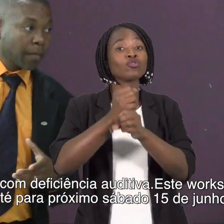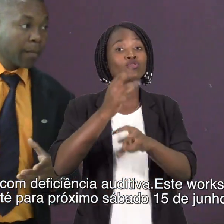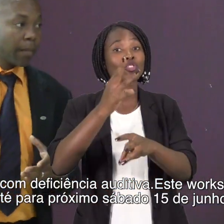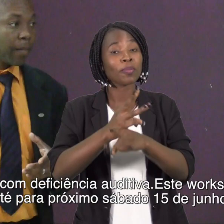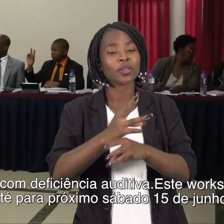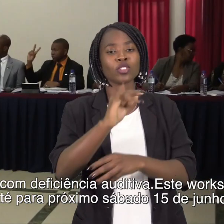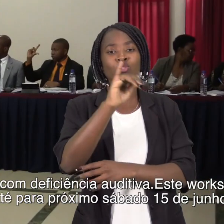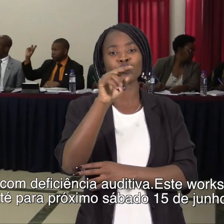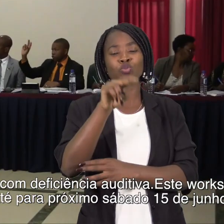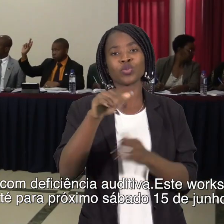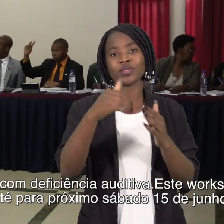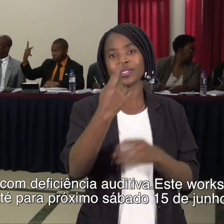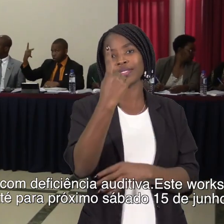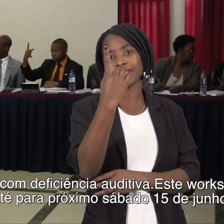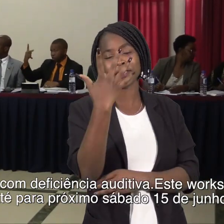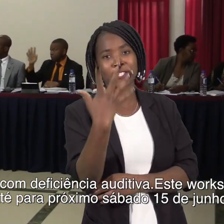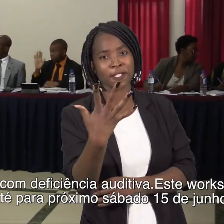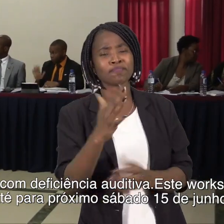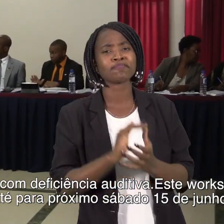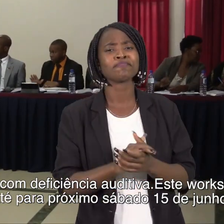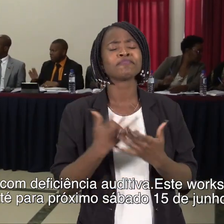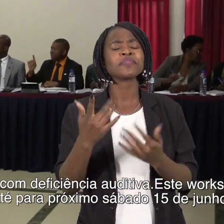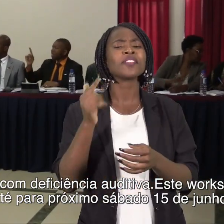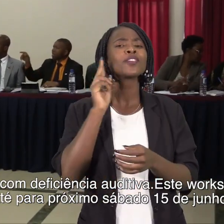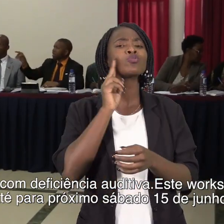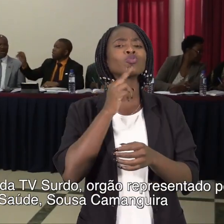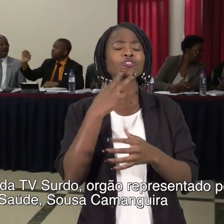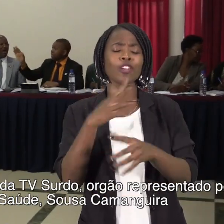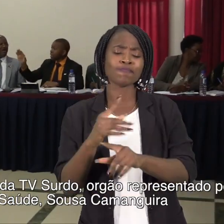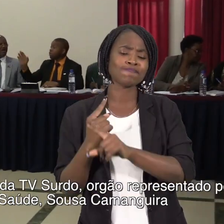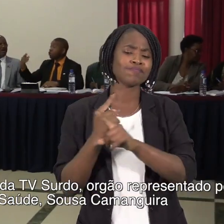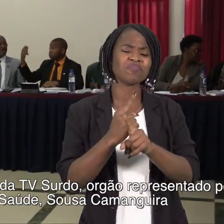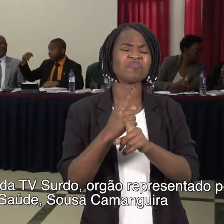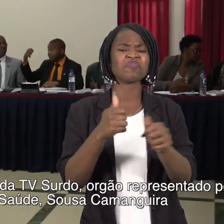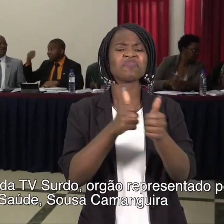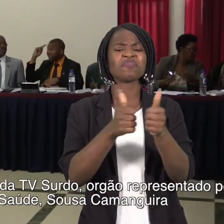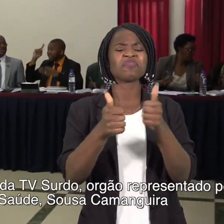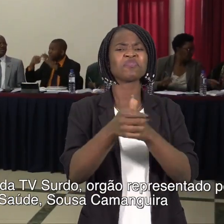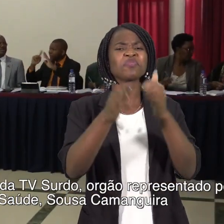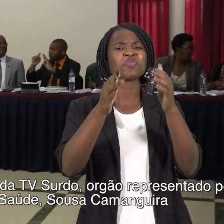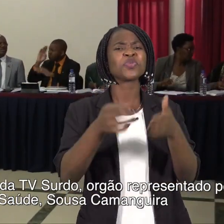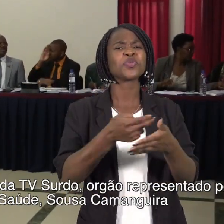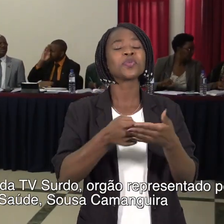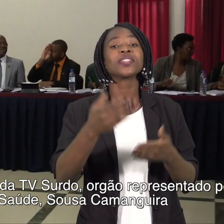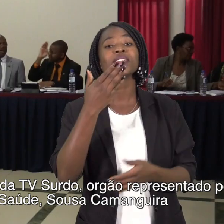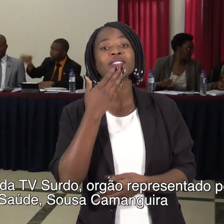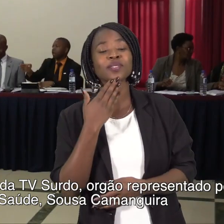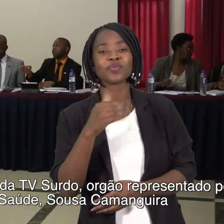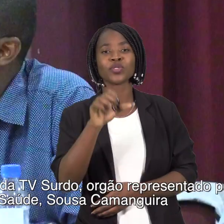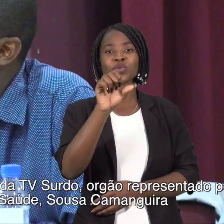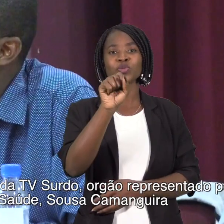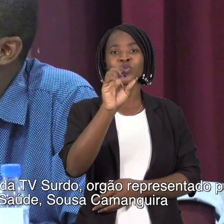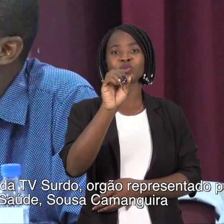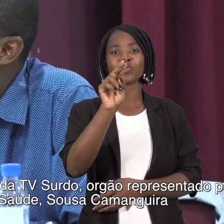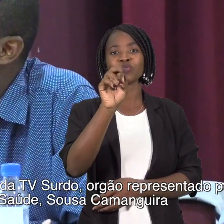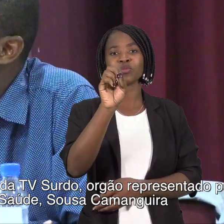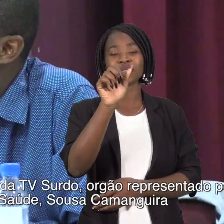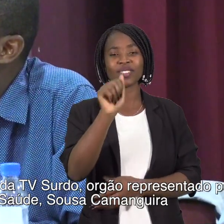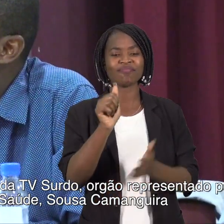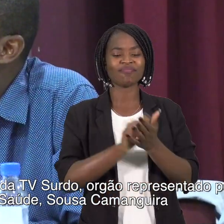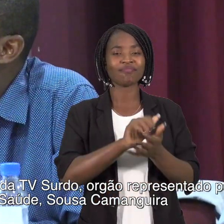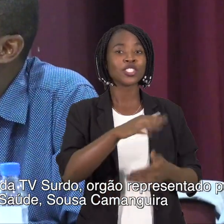que se deverá prolongar até o próximo sábado, 15 de junho, conta igualmente com a presença da TV Surdo, órgão